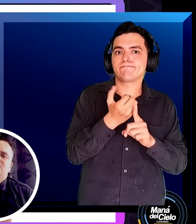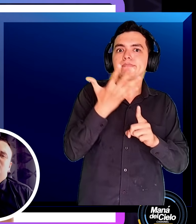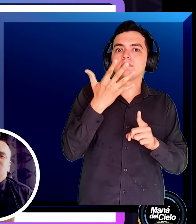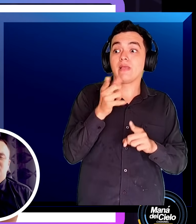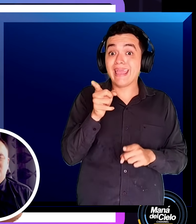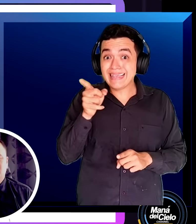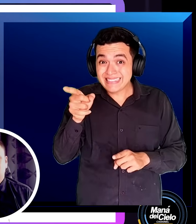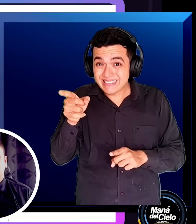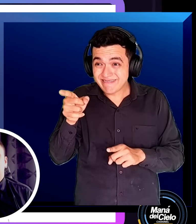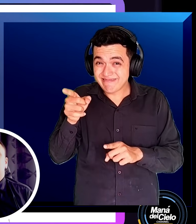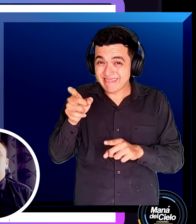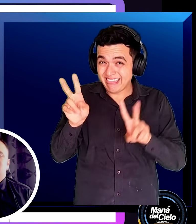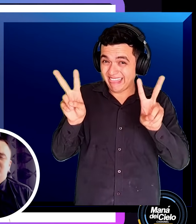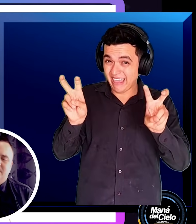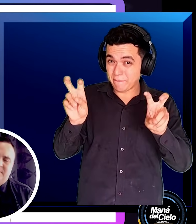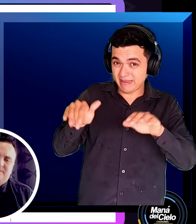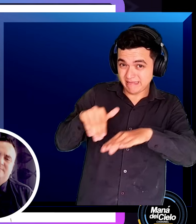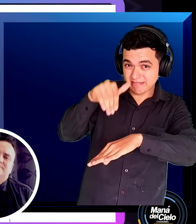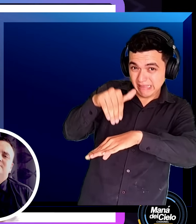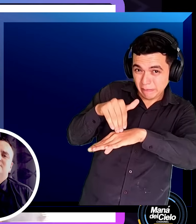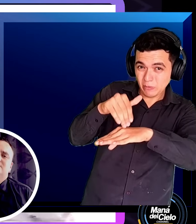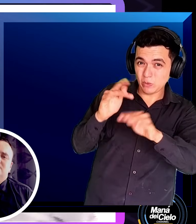Porque resulta que Jesús,